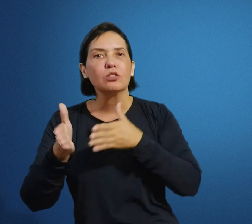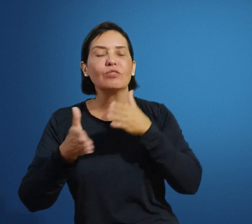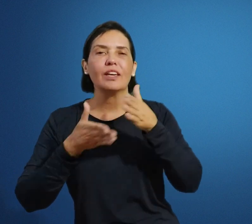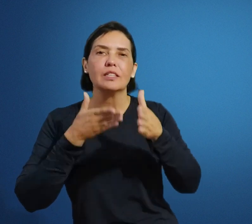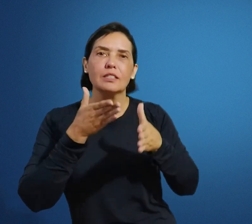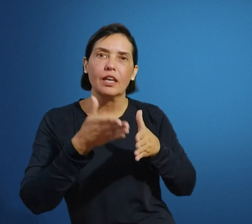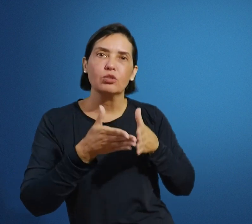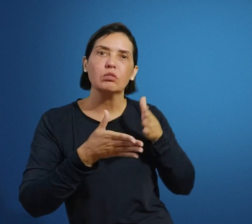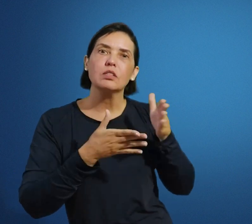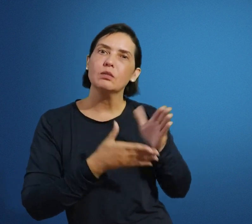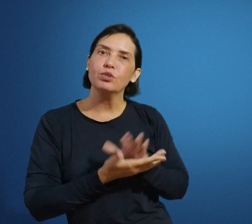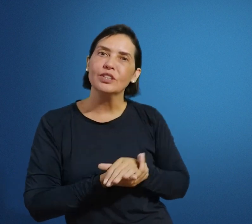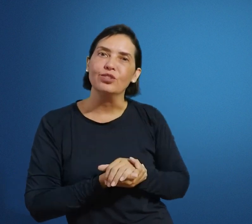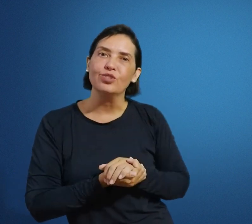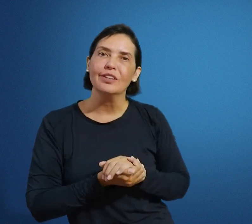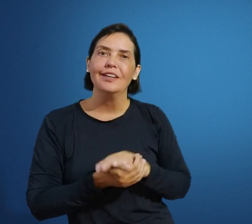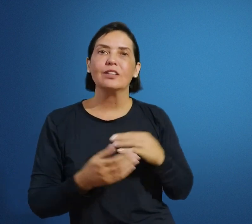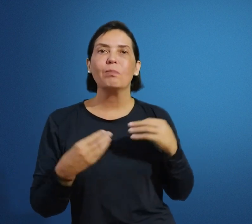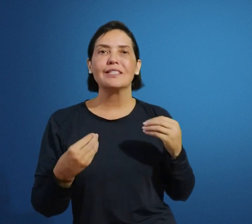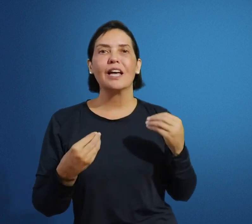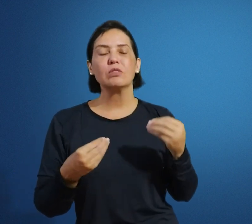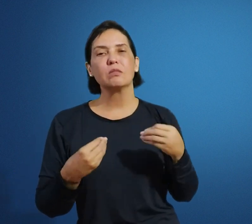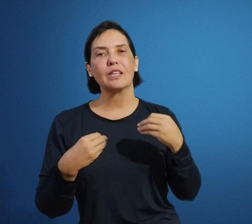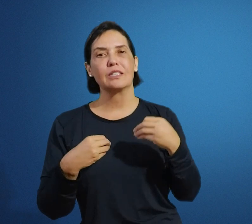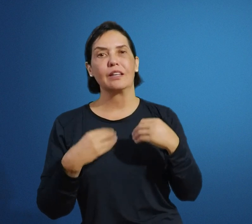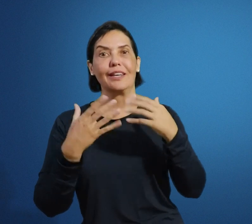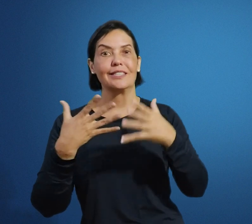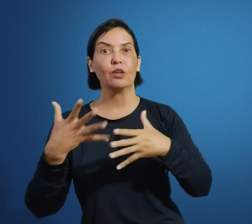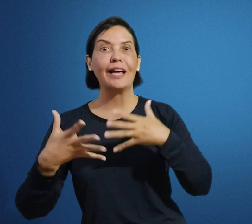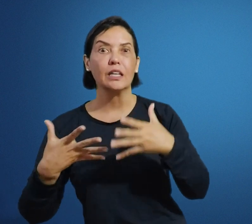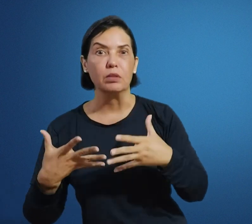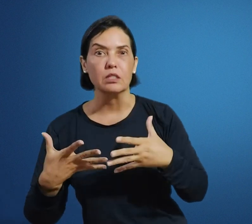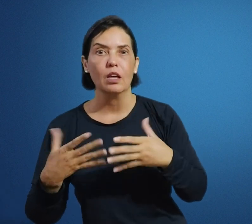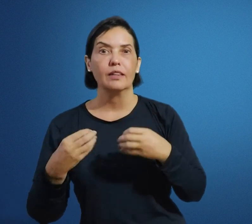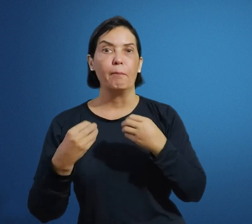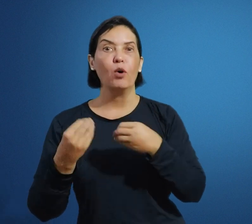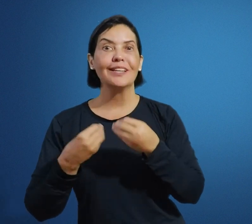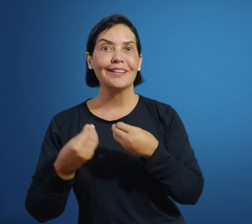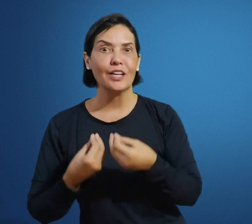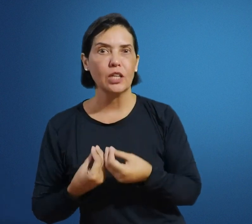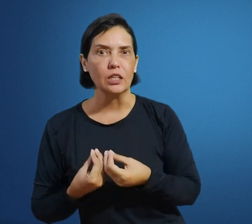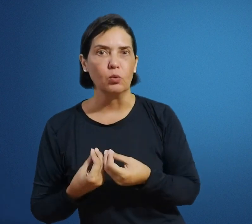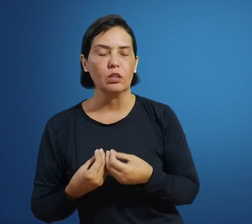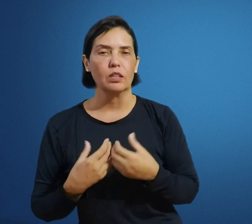aparecesse, tivesse acesso e assim por diante. Então, baseado em cima dessa questão da Libras, da modalidade da língua, das